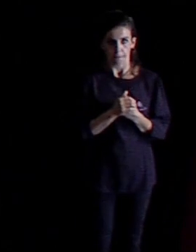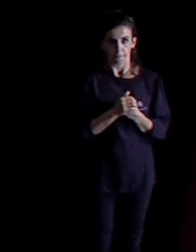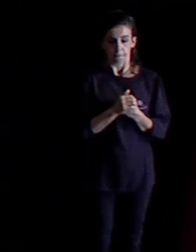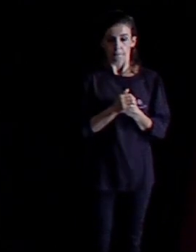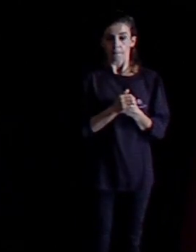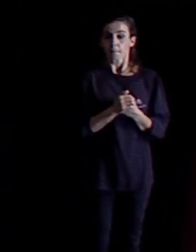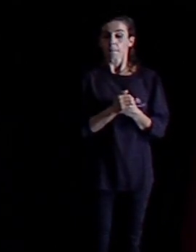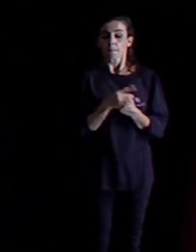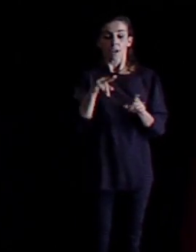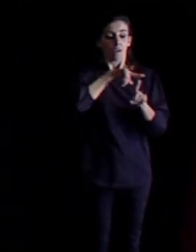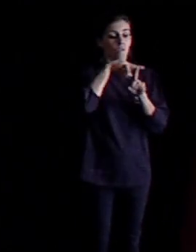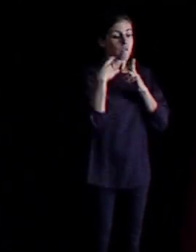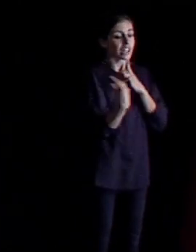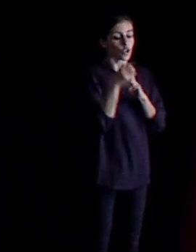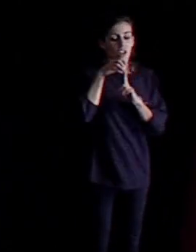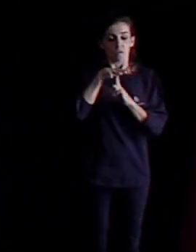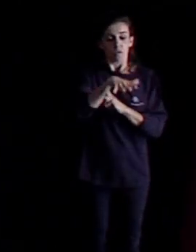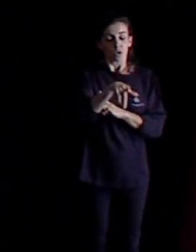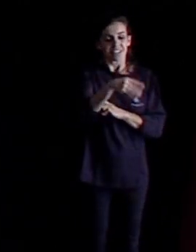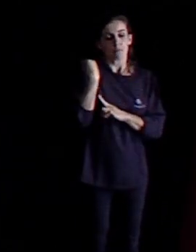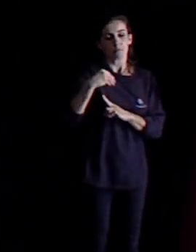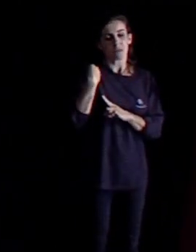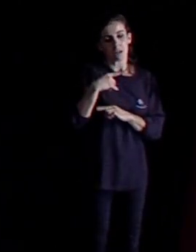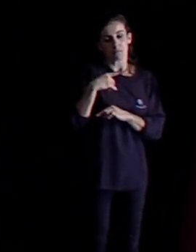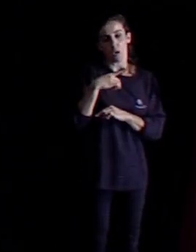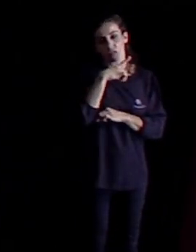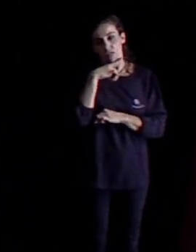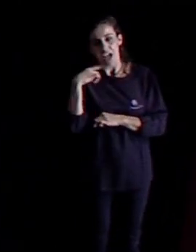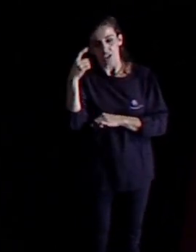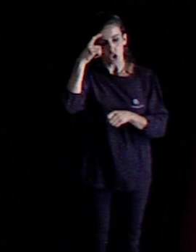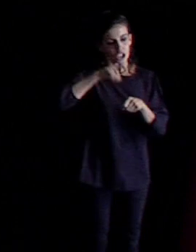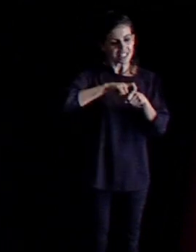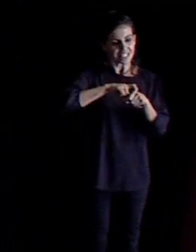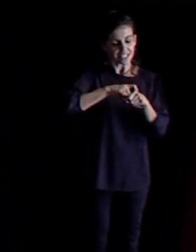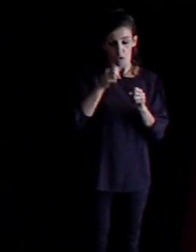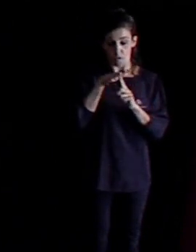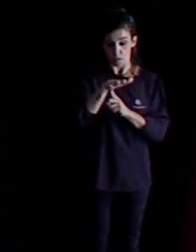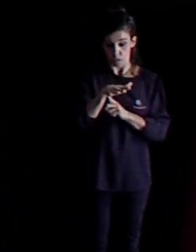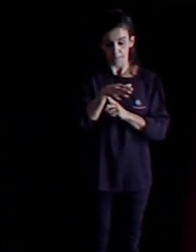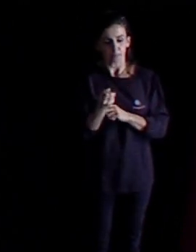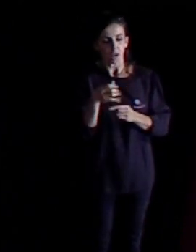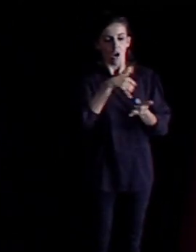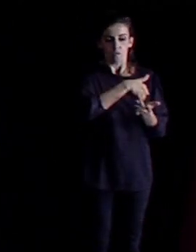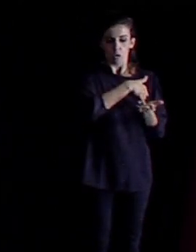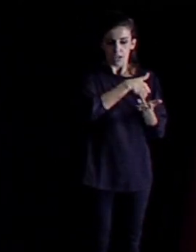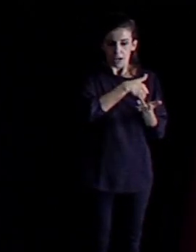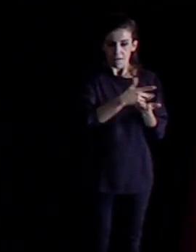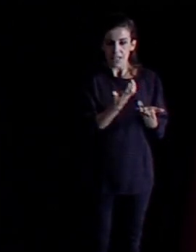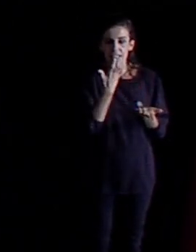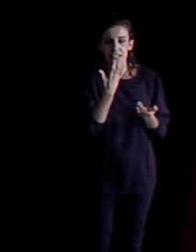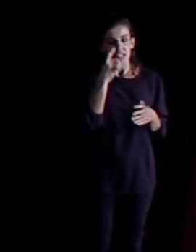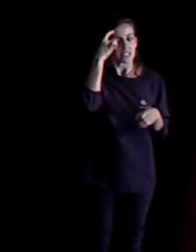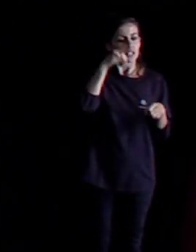¿Qué factores influyen en ese daño psíquico? Pues influye la vulnerabilidad, ya sea